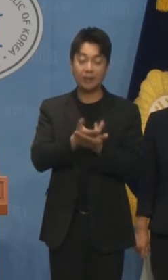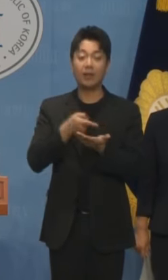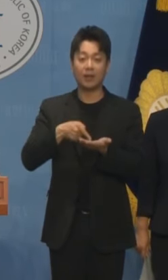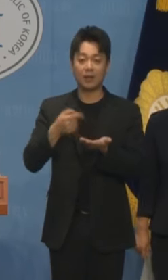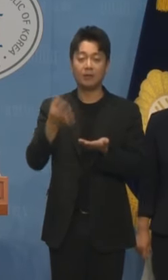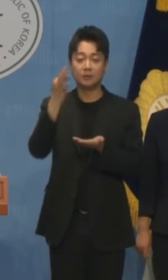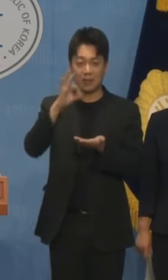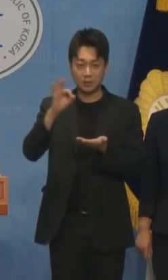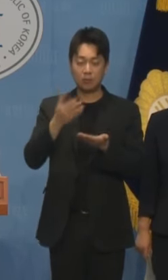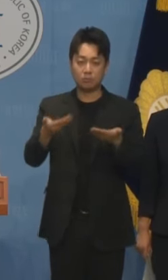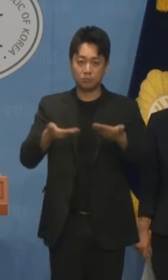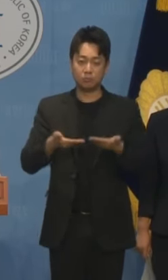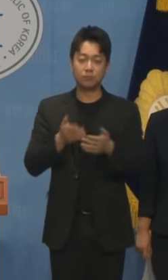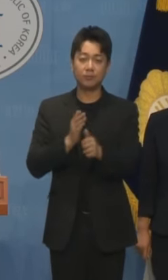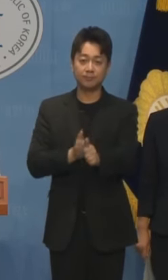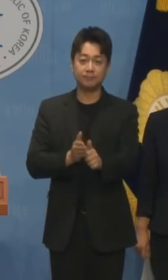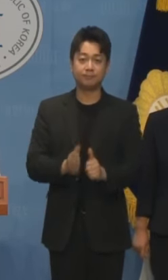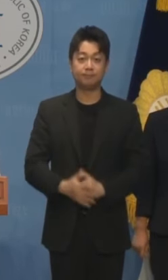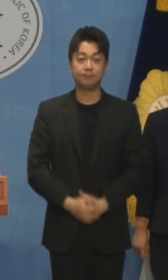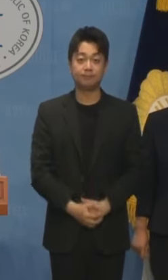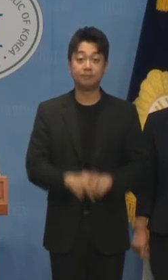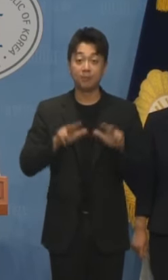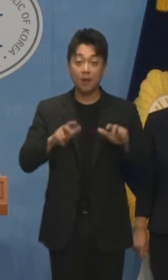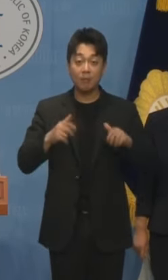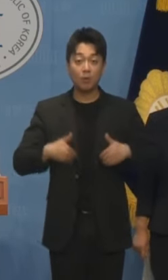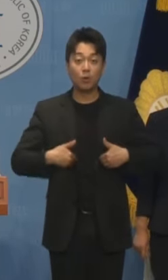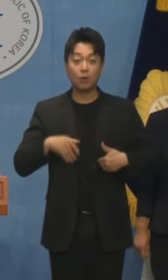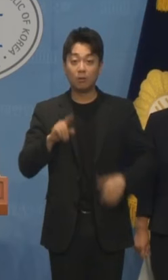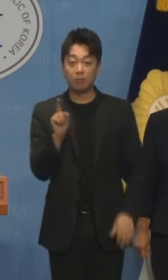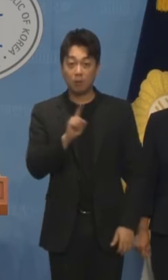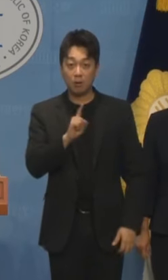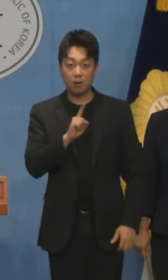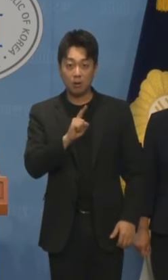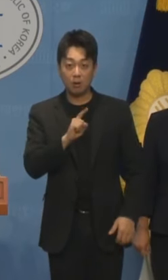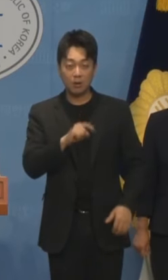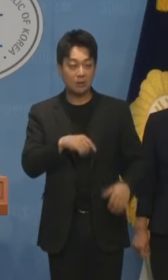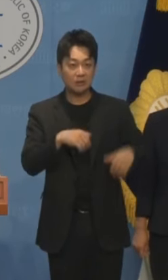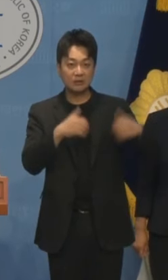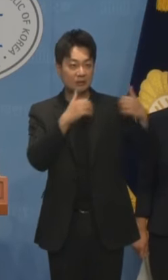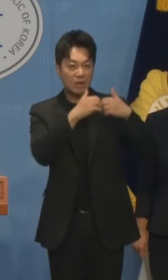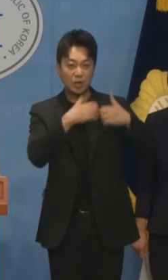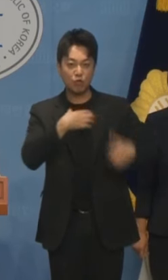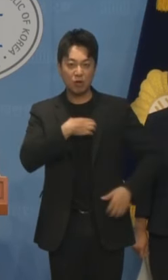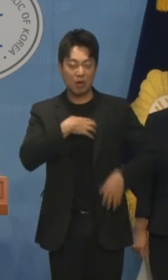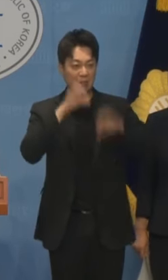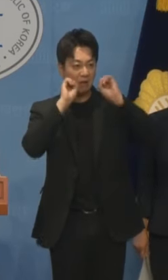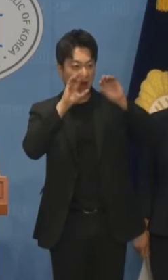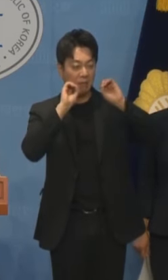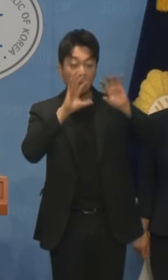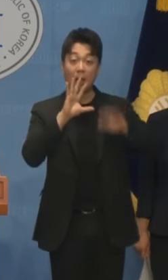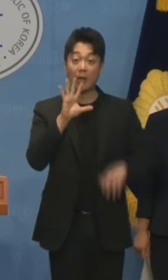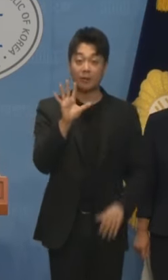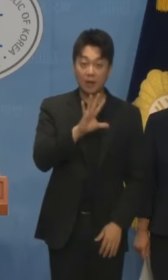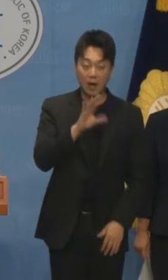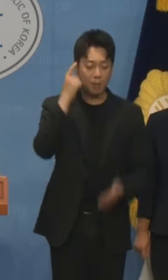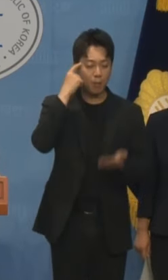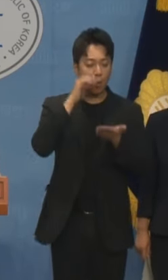주십시오 지금 필요한 것은 전재 기업 확성기가 아니라 평화 실현을 위한 한